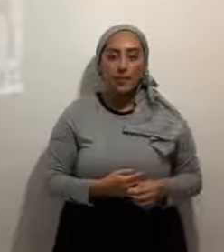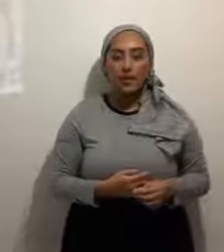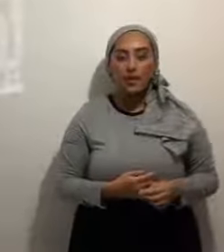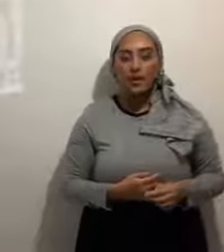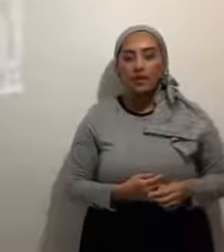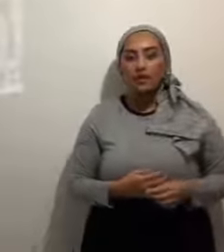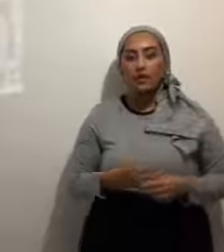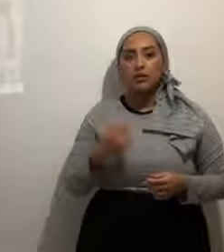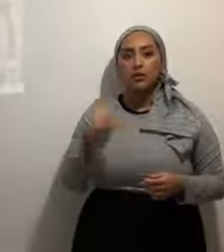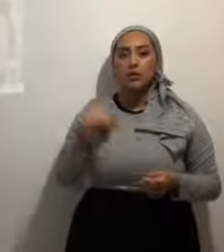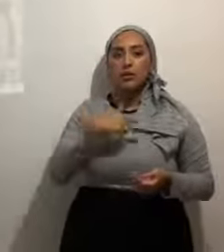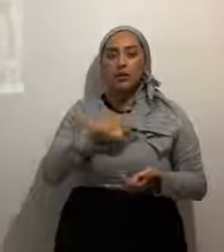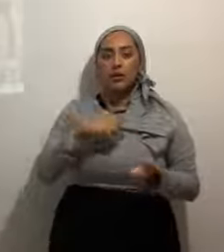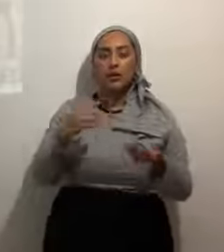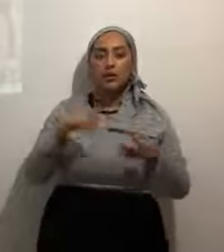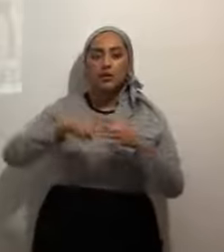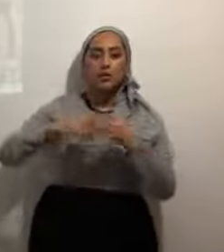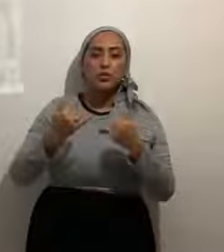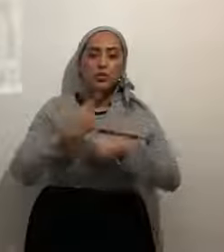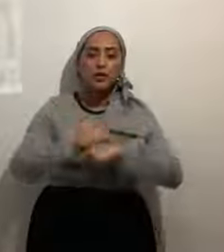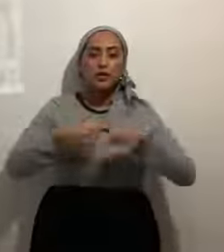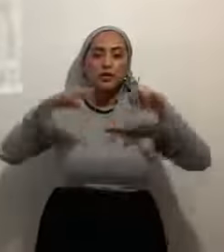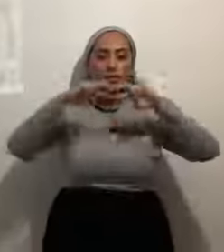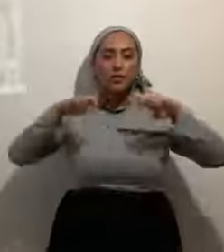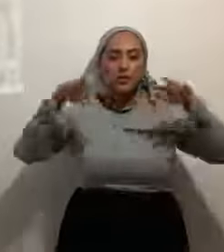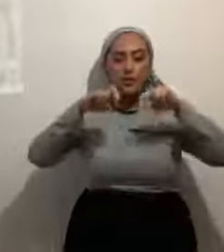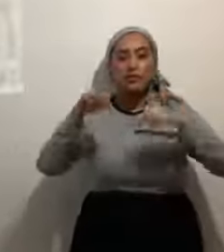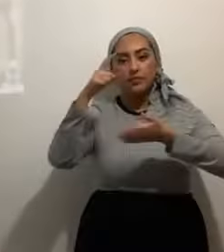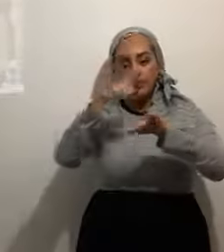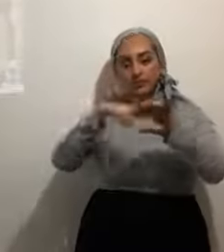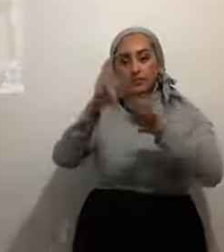vamos a empezar a desglosar esto y vamos a ir a Mateo 14, porque